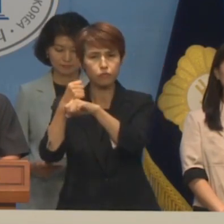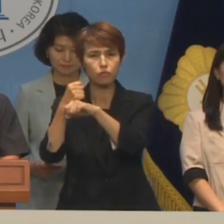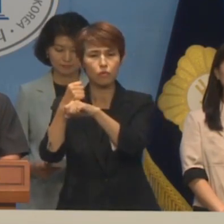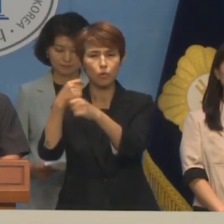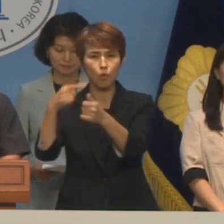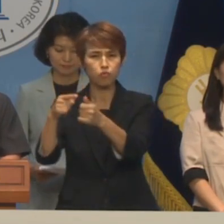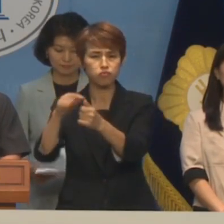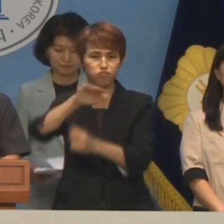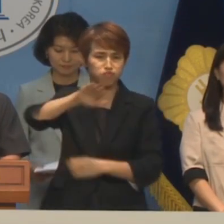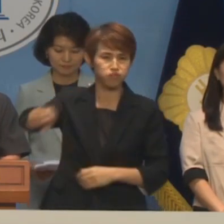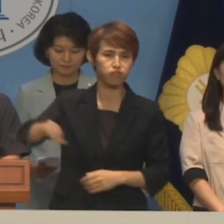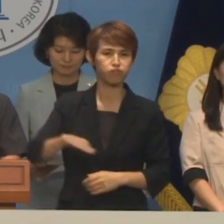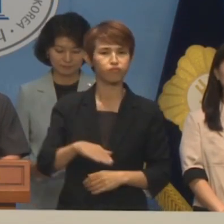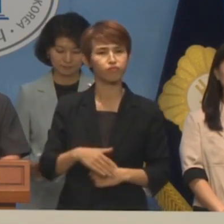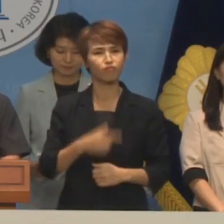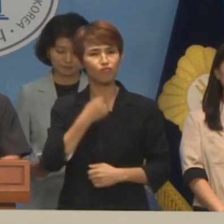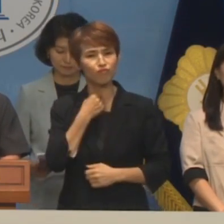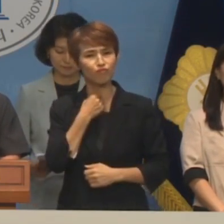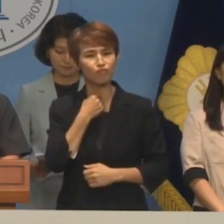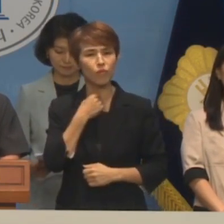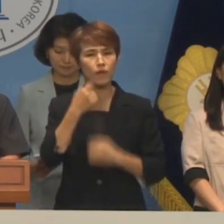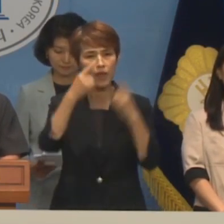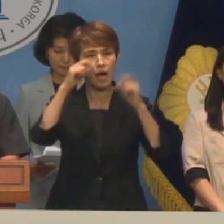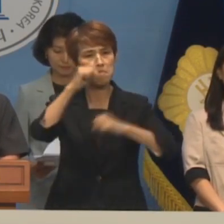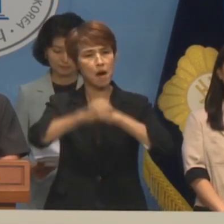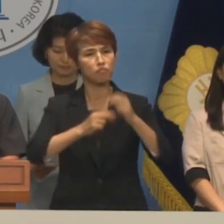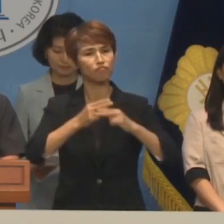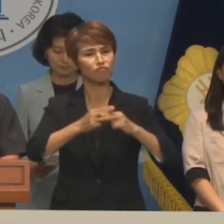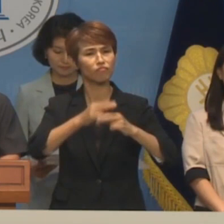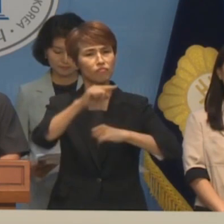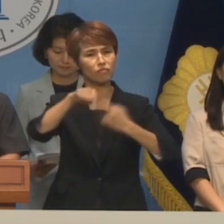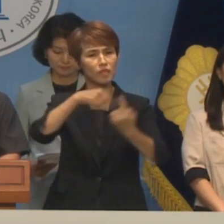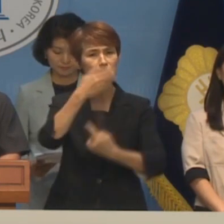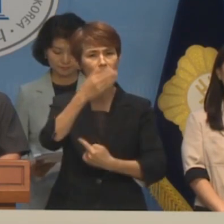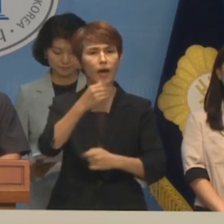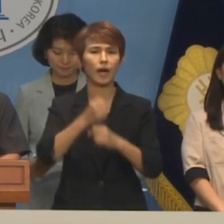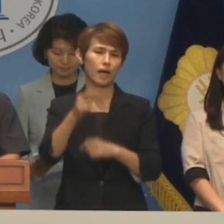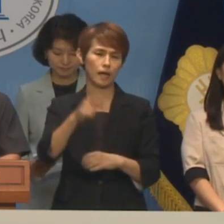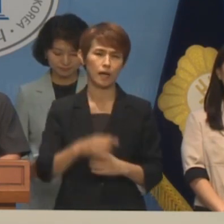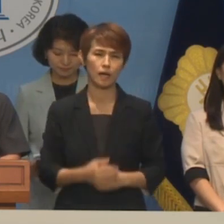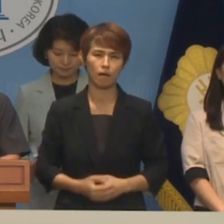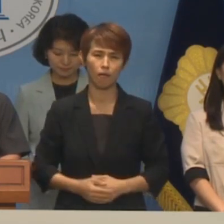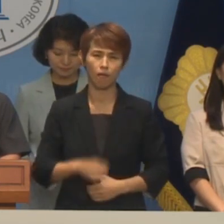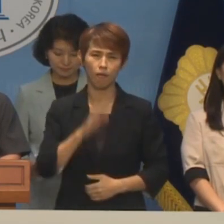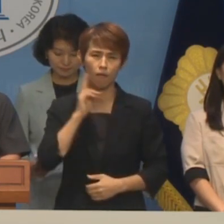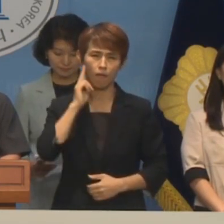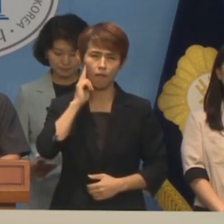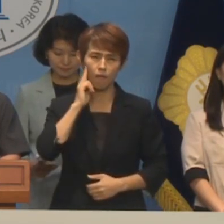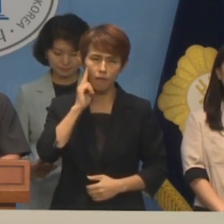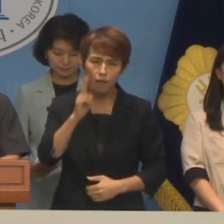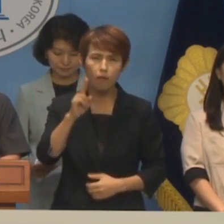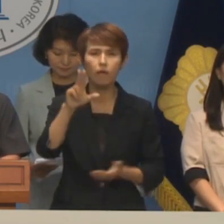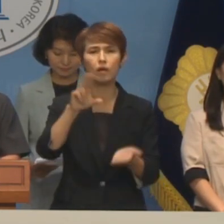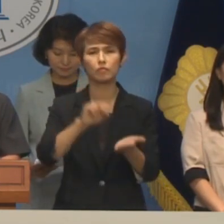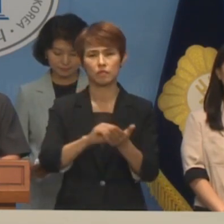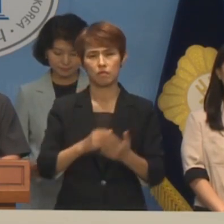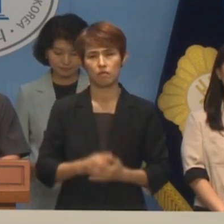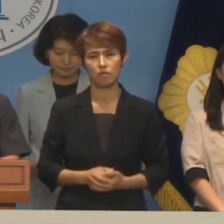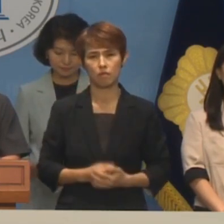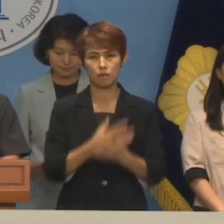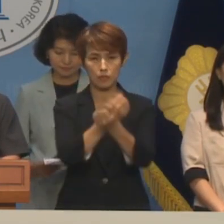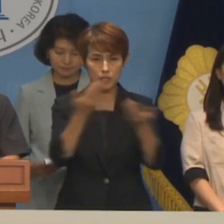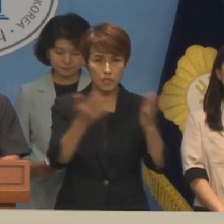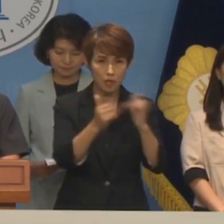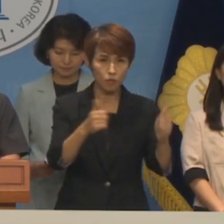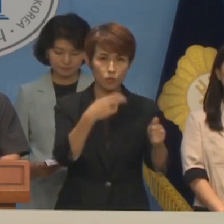채 자기 편할 대로 대학을 운영할 수 있게 허용하는 셈이다. 이것은 이미 심각한 비정규 교수 착취 문제를 더욱